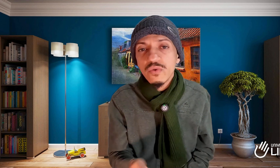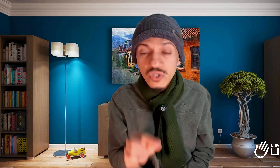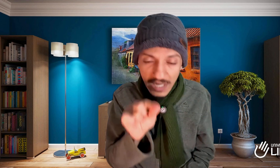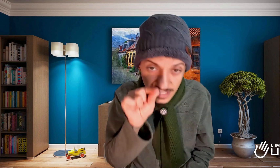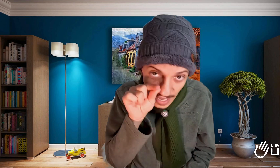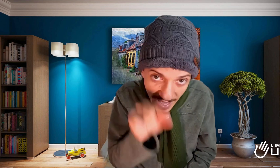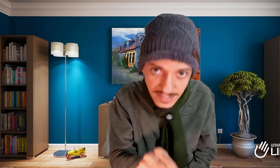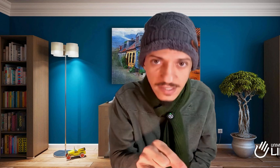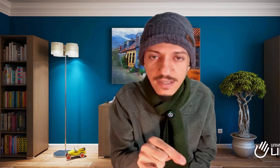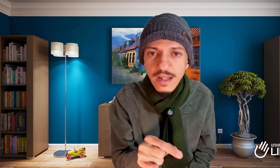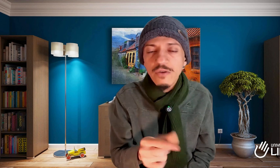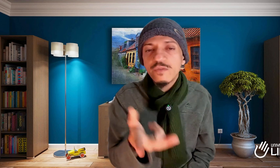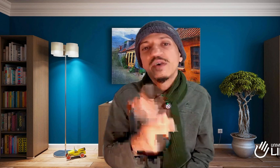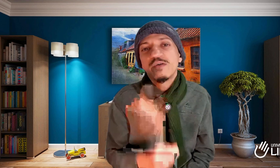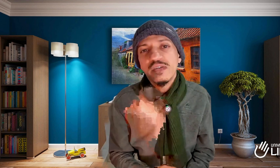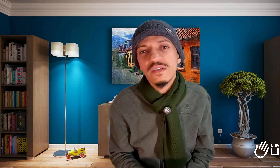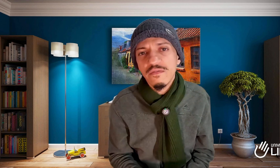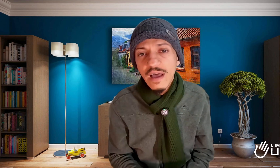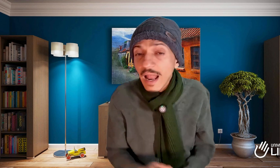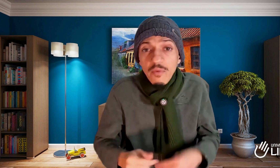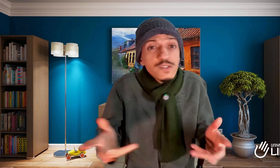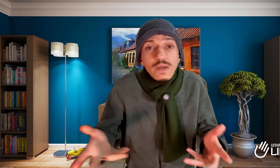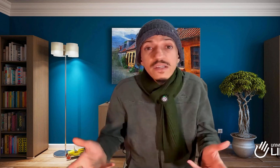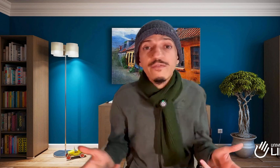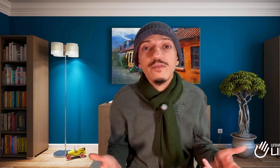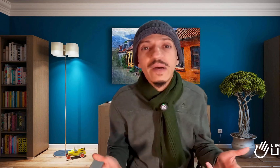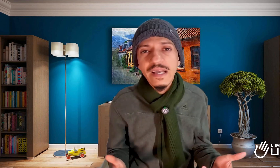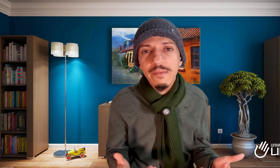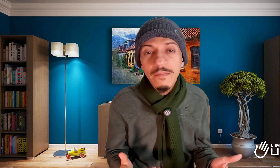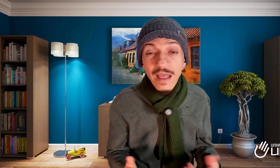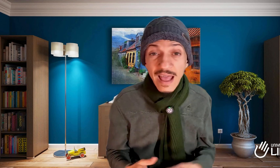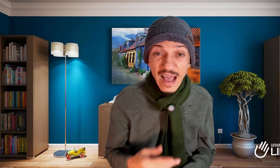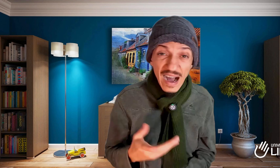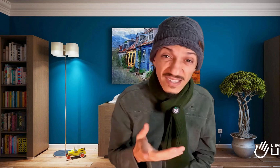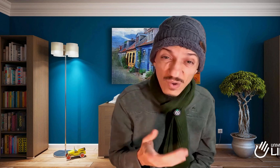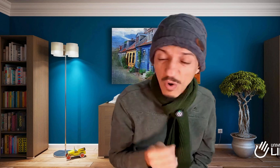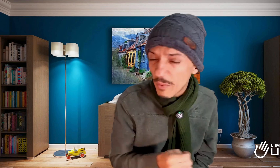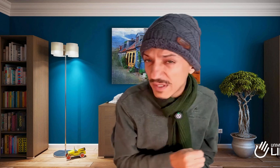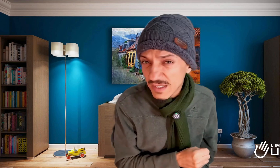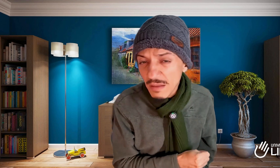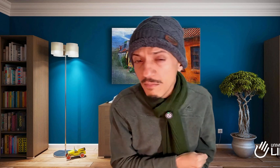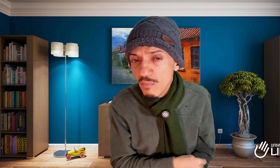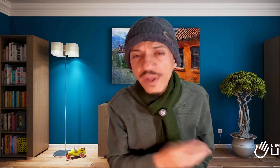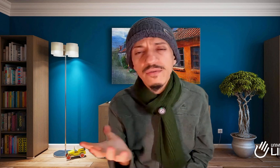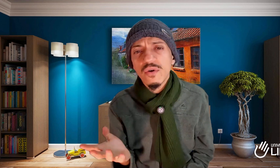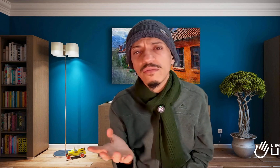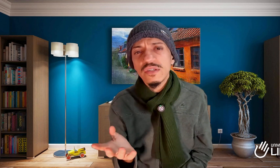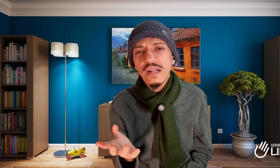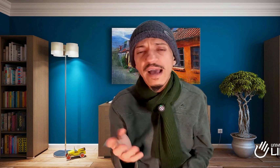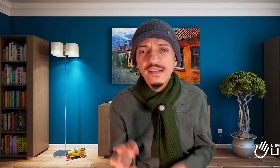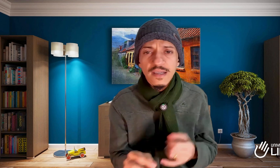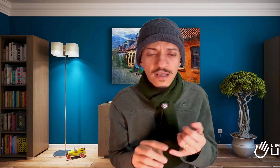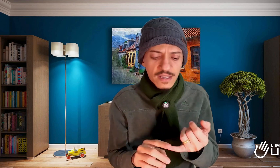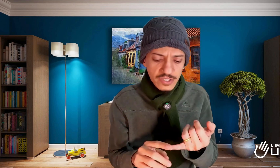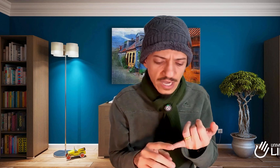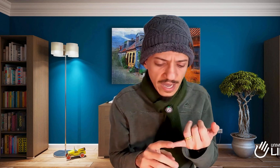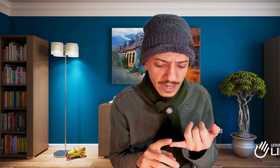utiliza esse sinal de forma específica. Ele é muito específico, percebe? Assim como existem muitos outros sinais de área